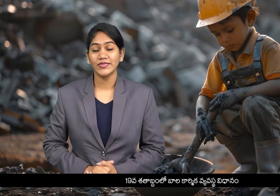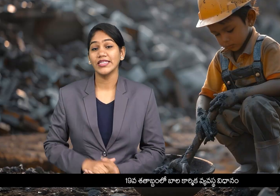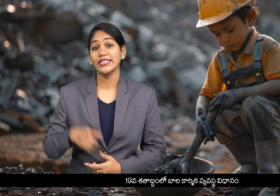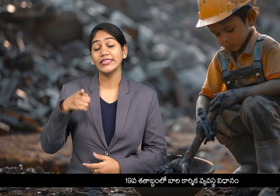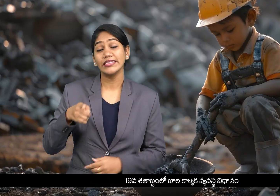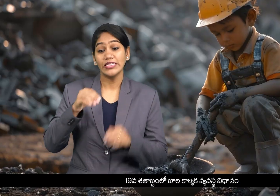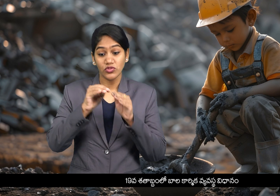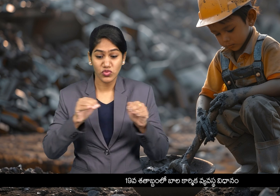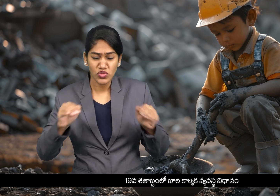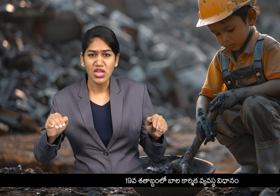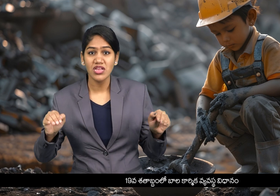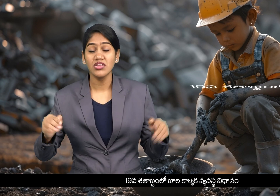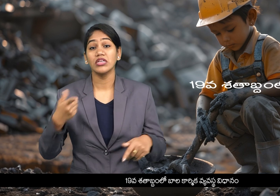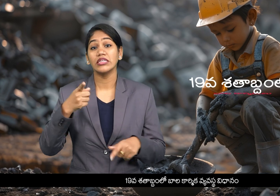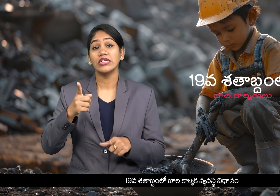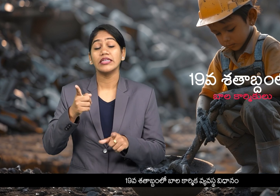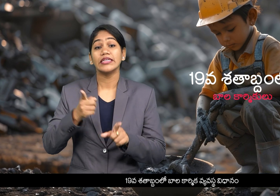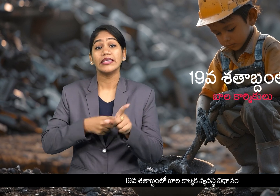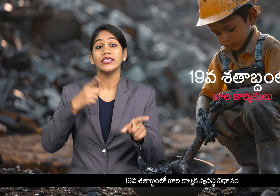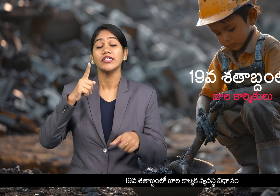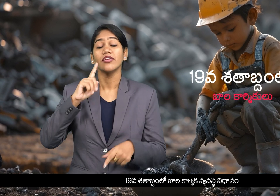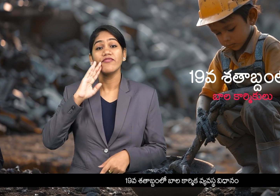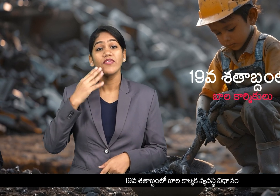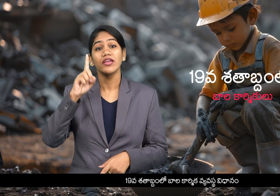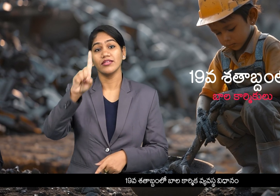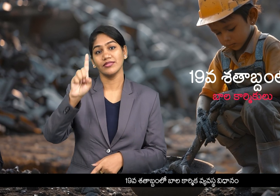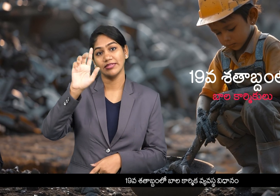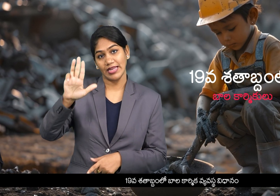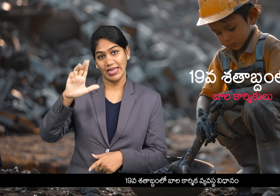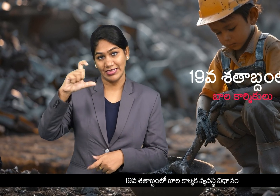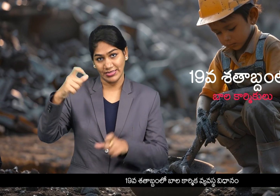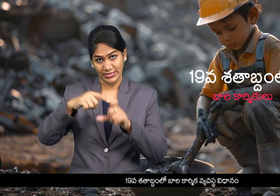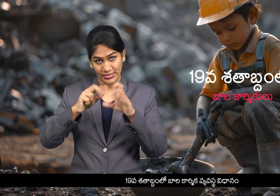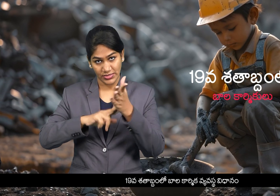19వ శతాబ్దంలో బాల కార్మిక వ్యవస్థ విధానం.